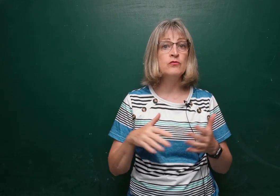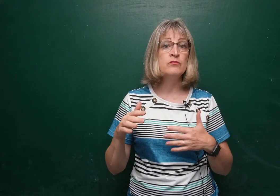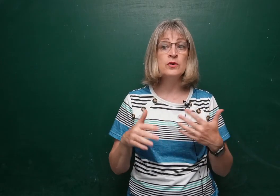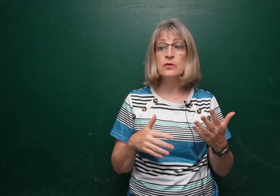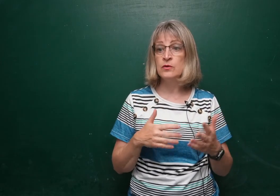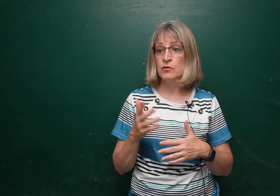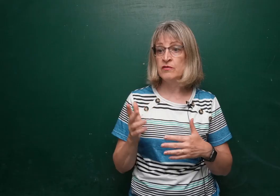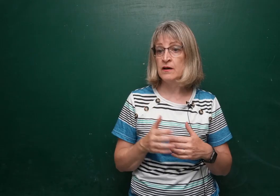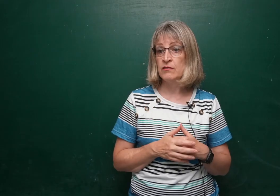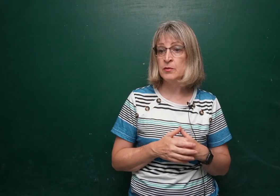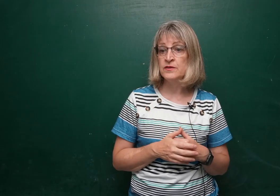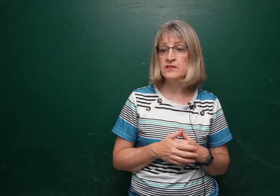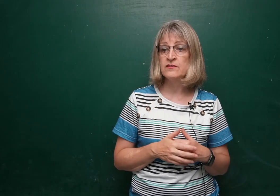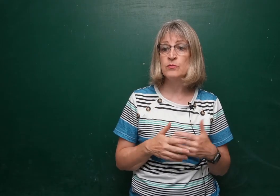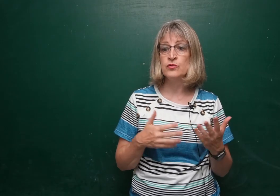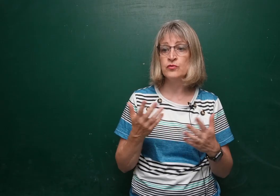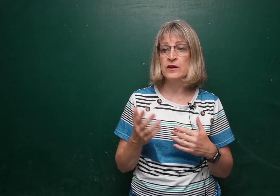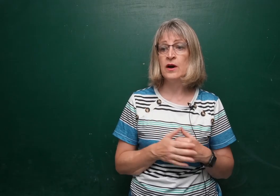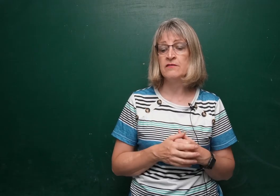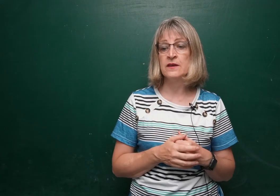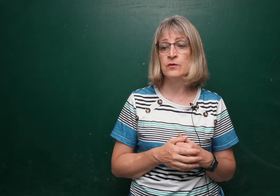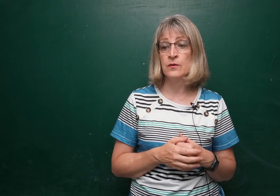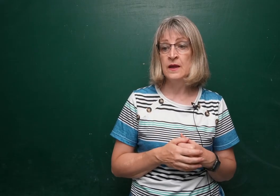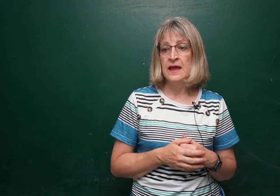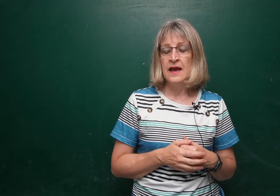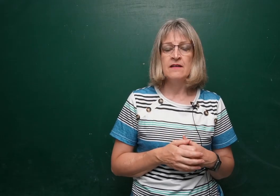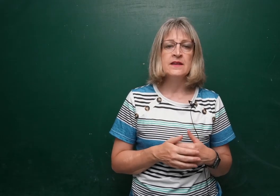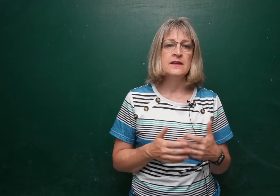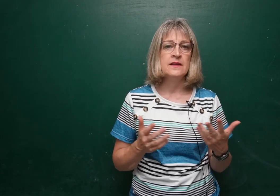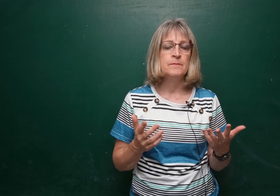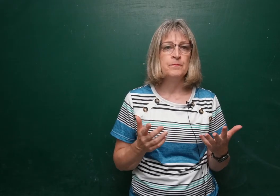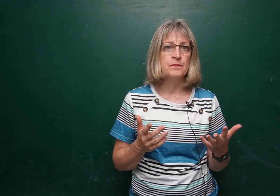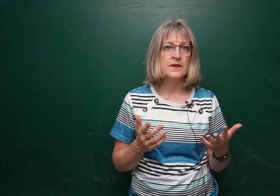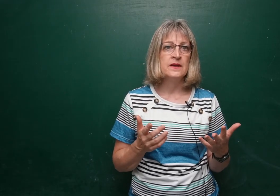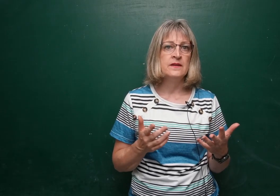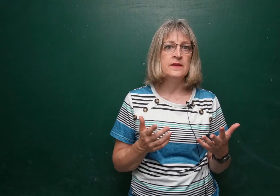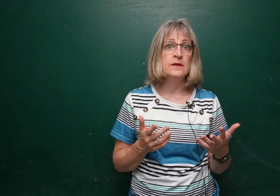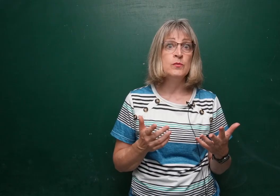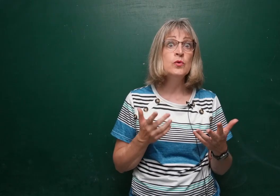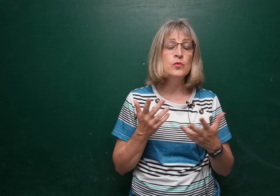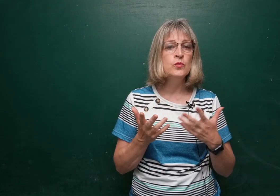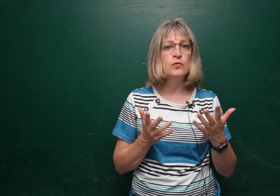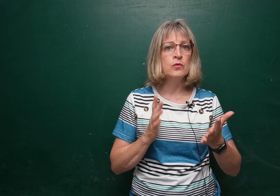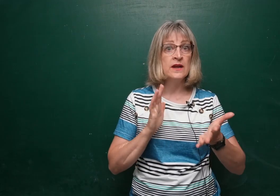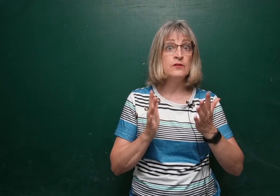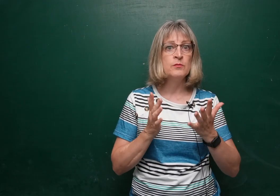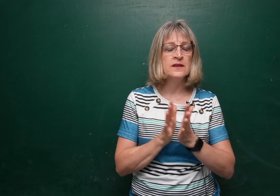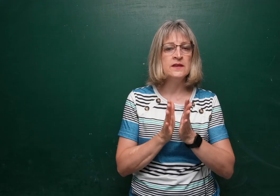mouvement, on va prendre des exemples tout à l'heure avec des mots où on a les 2 mains qui font